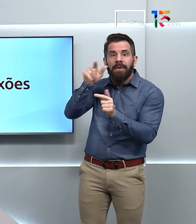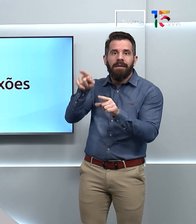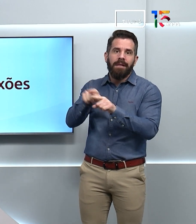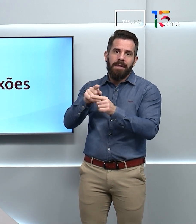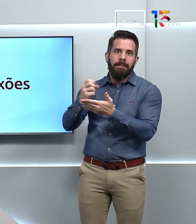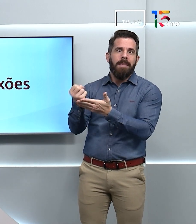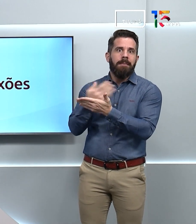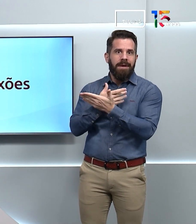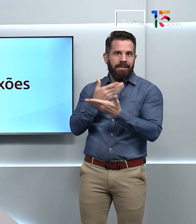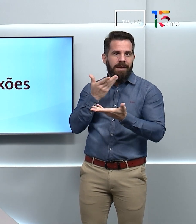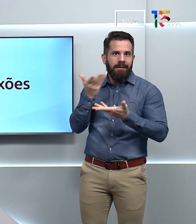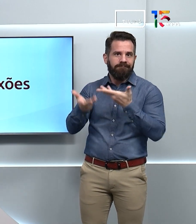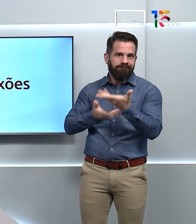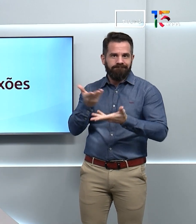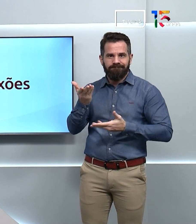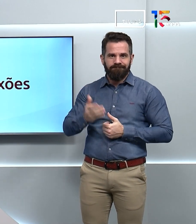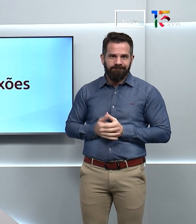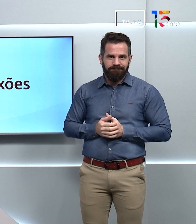gente também.